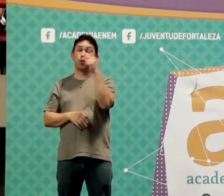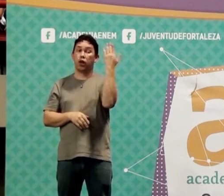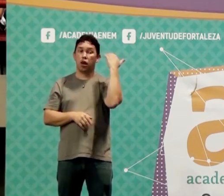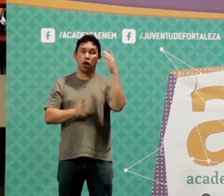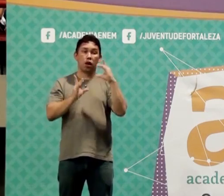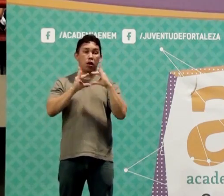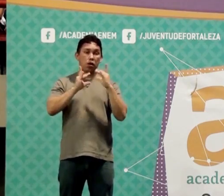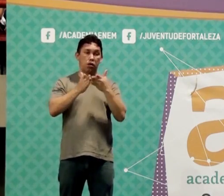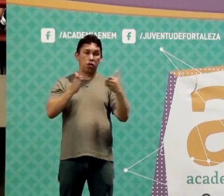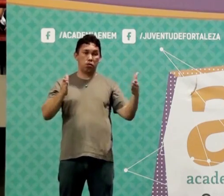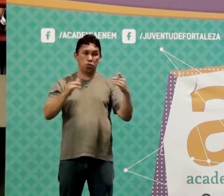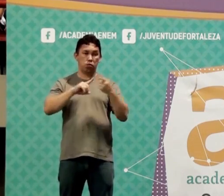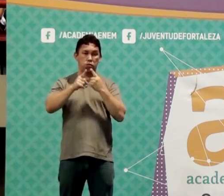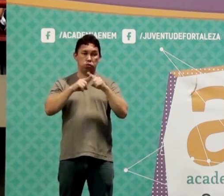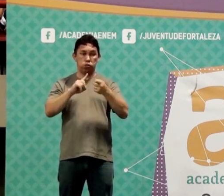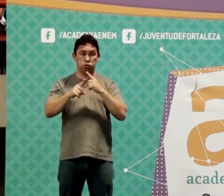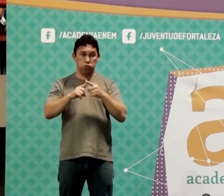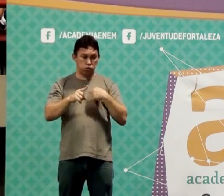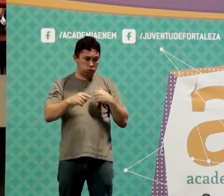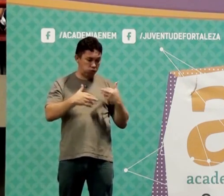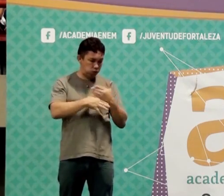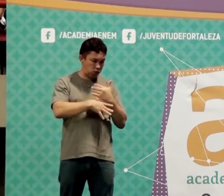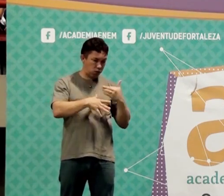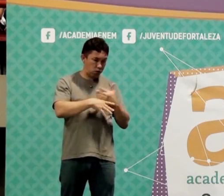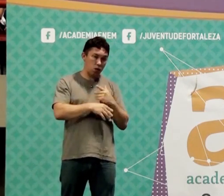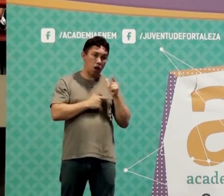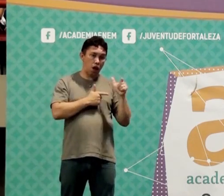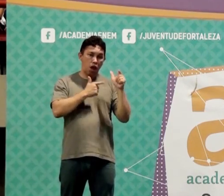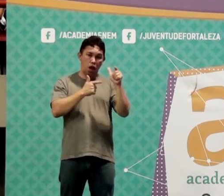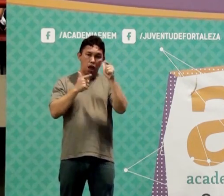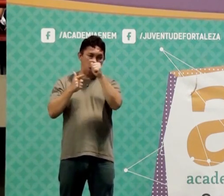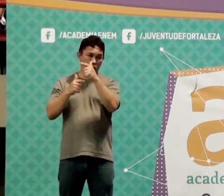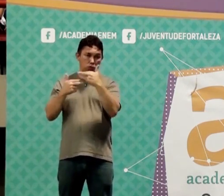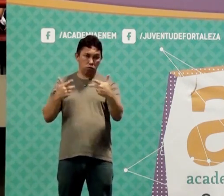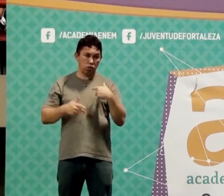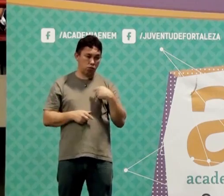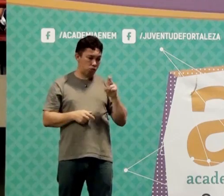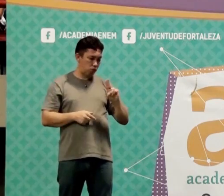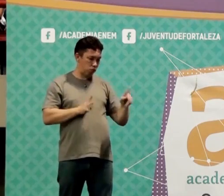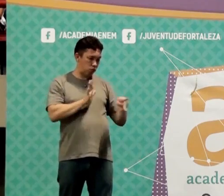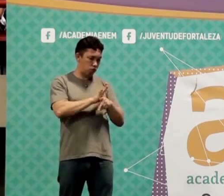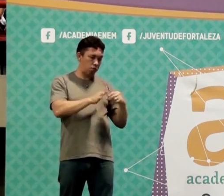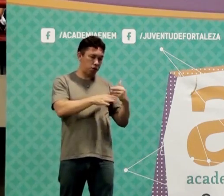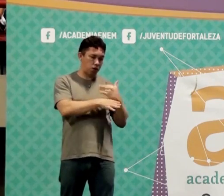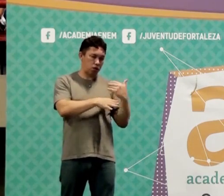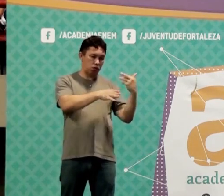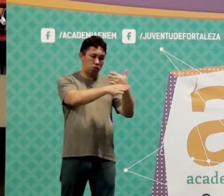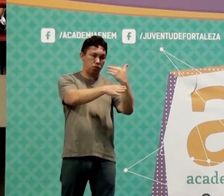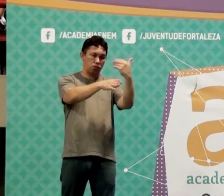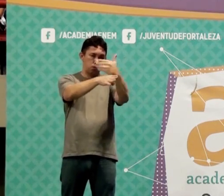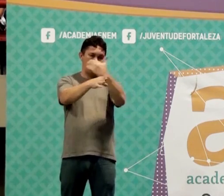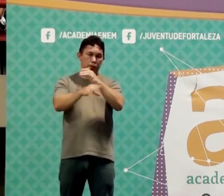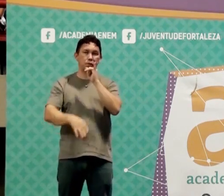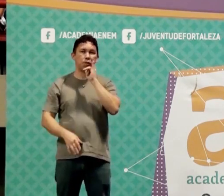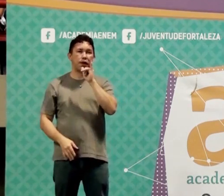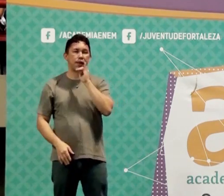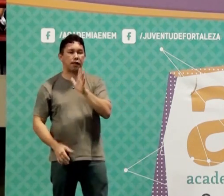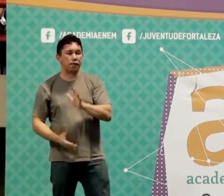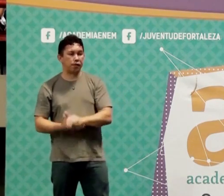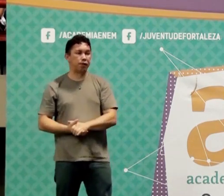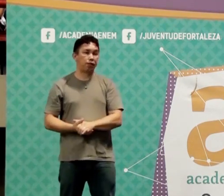cartel. Tanto que as cidades europeias são marcadas por terem sempre os mesmos produtos. Por exemplo, se